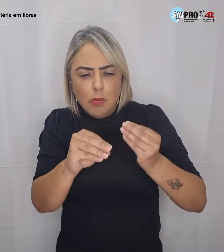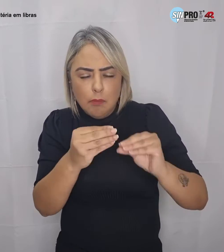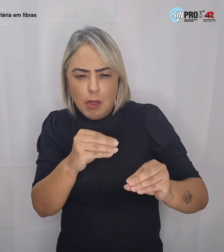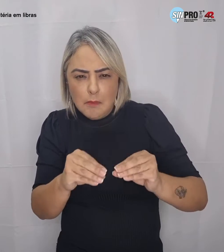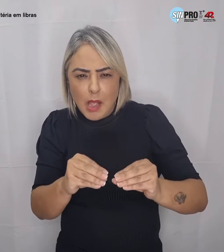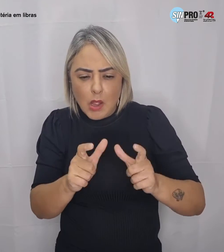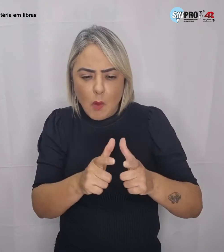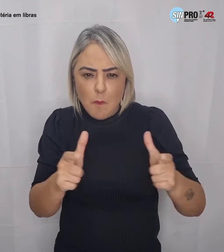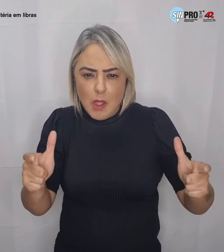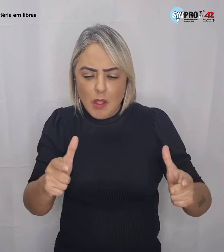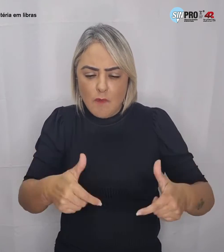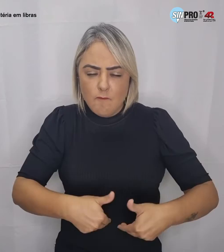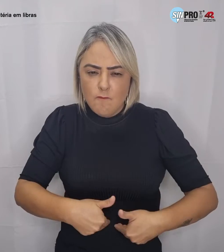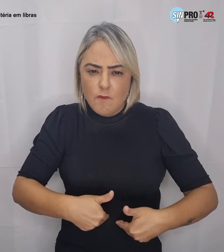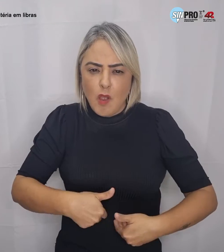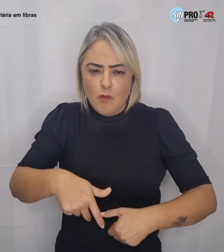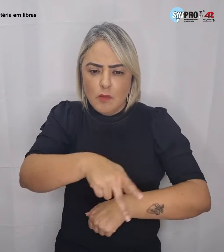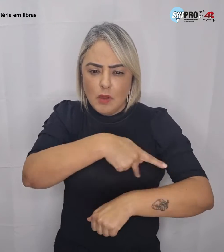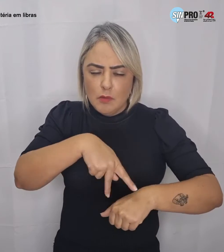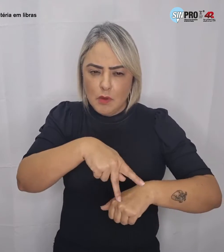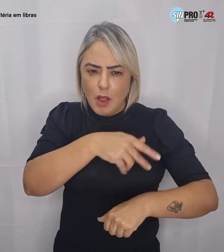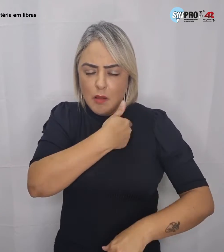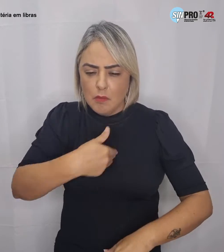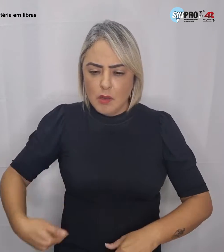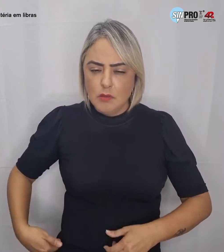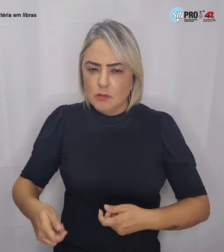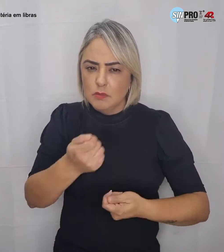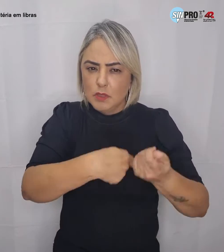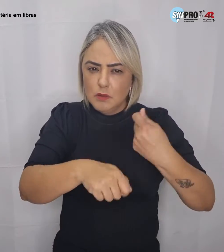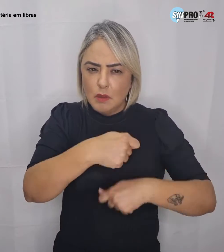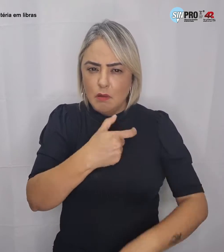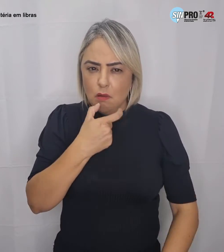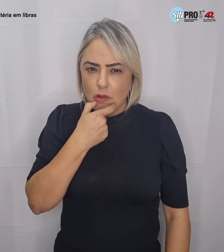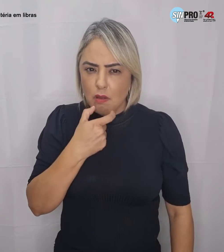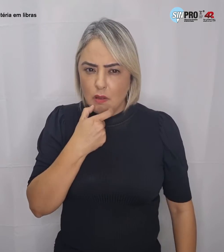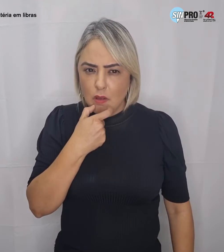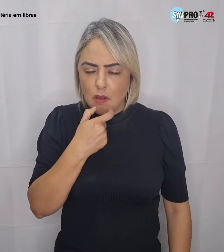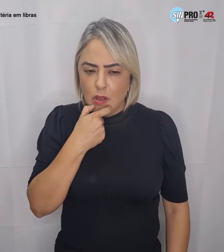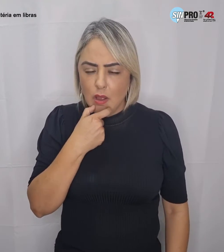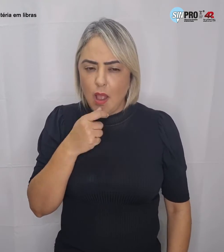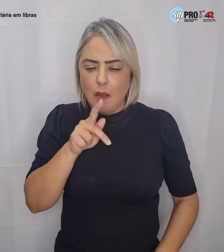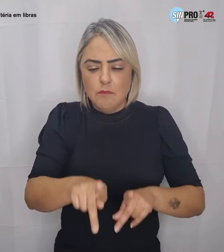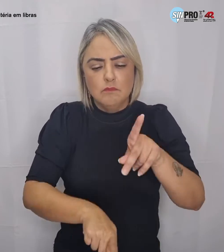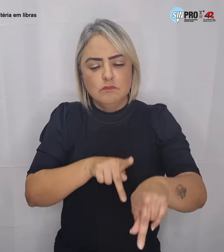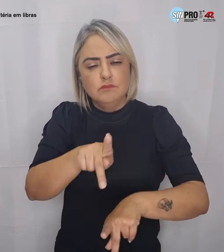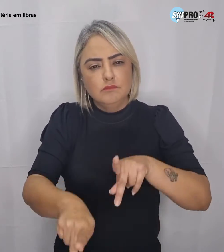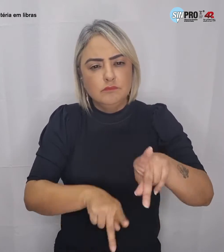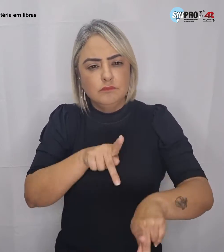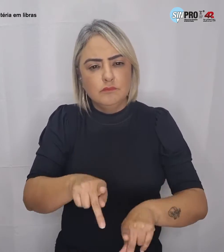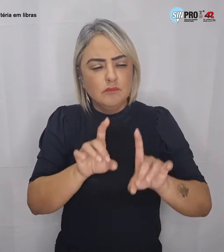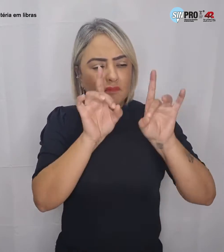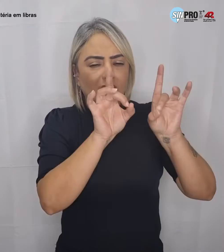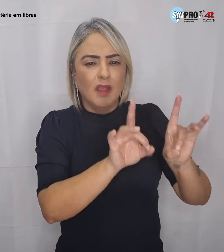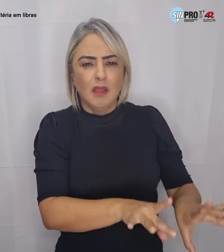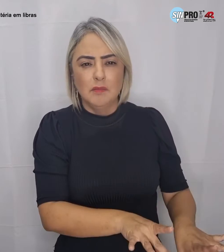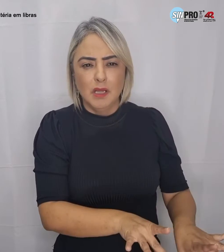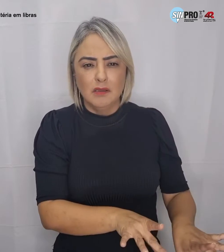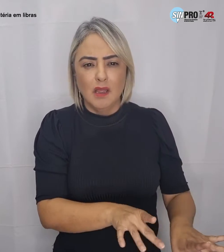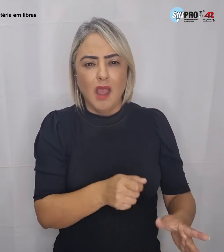da fome no país por causa da política econômica neoliberal, a população abandonou